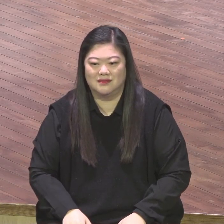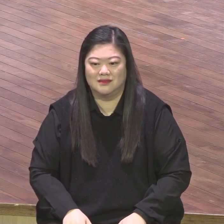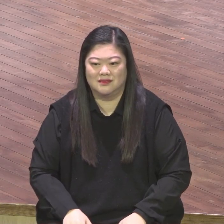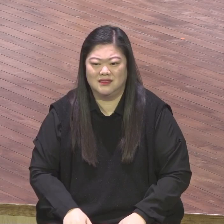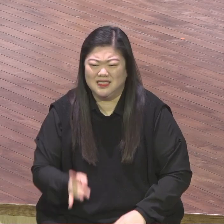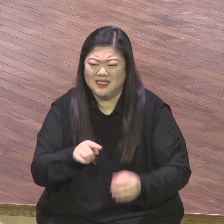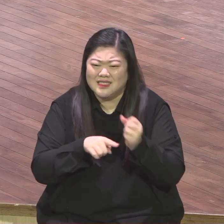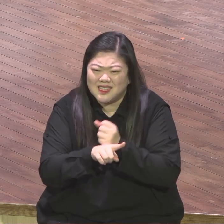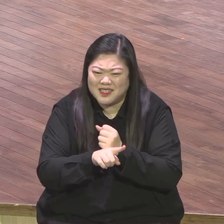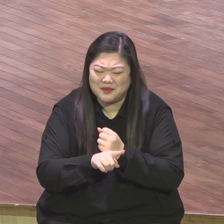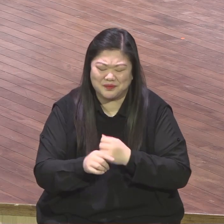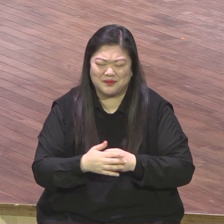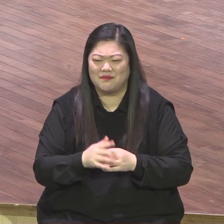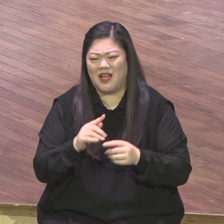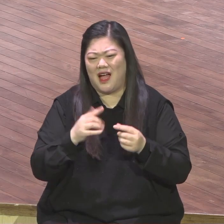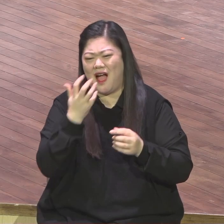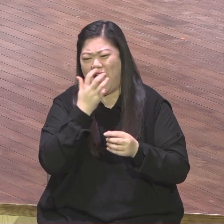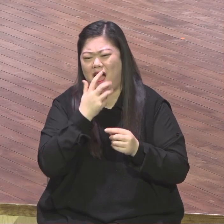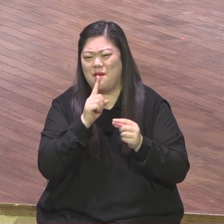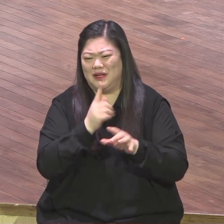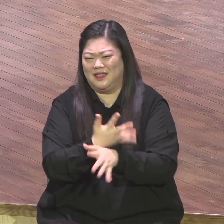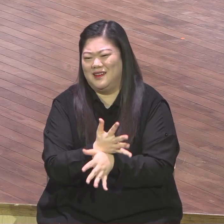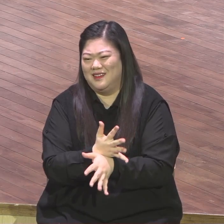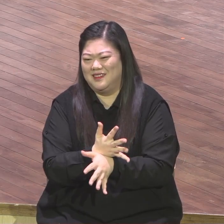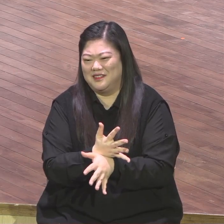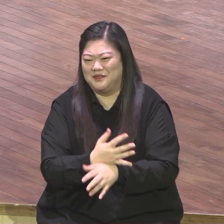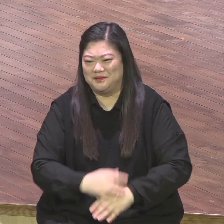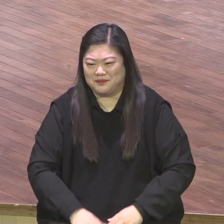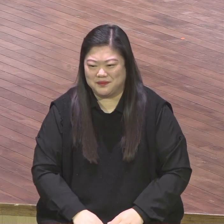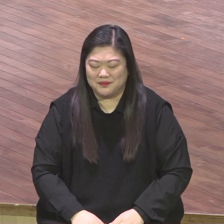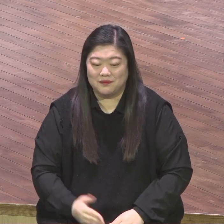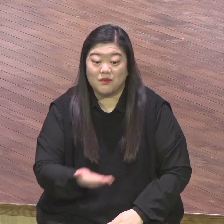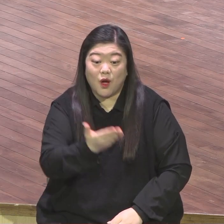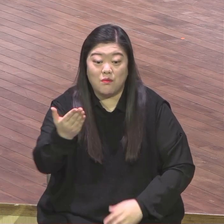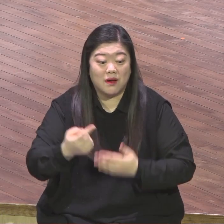신앙생활하면서 여러분의 심장이